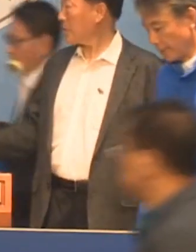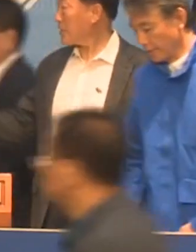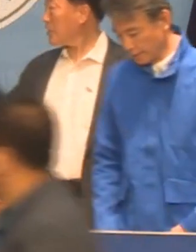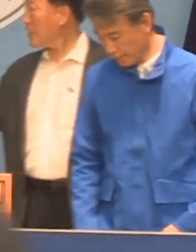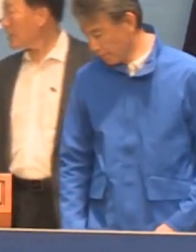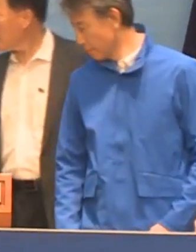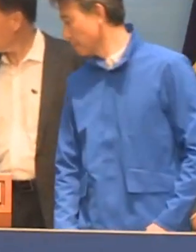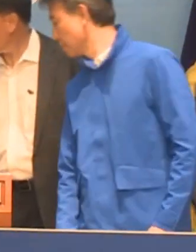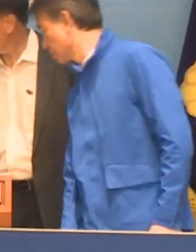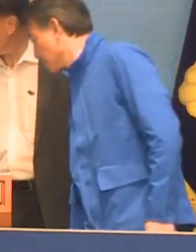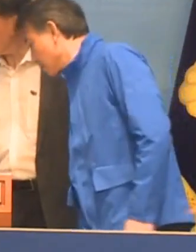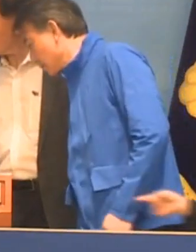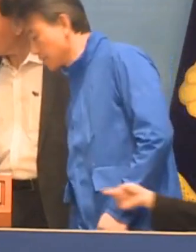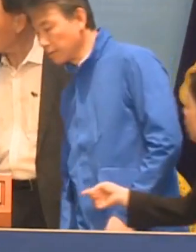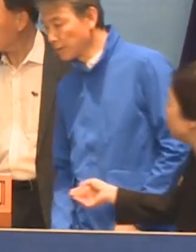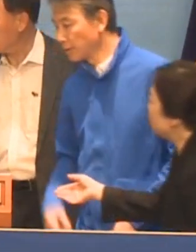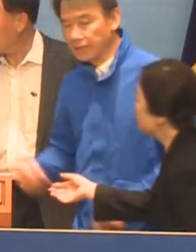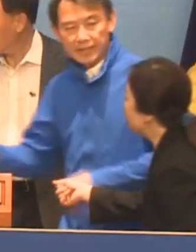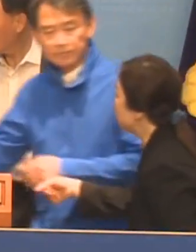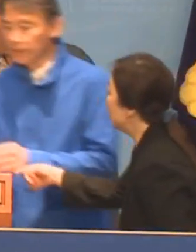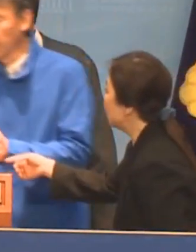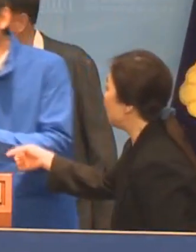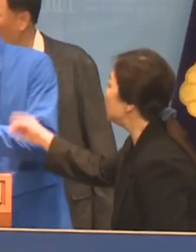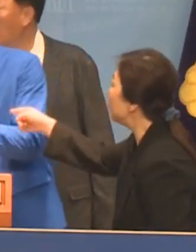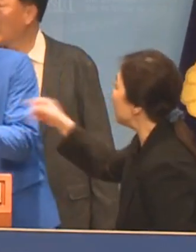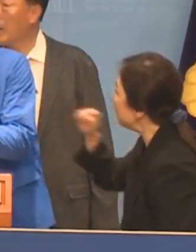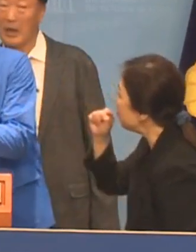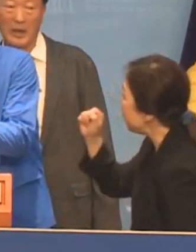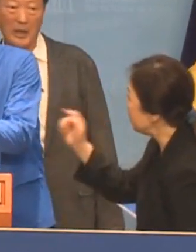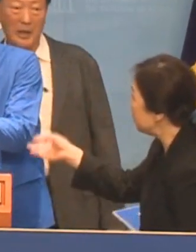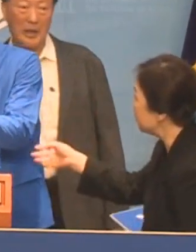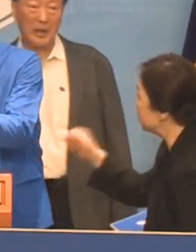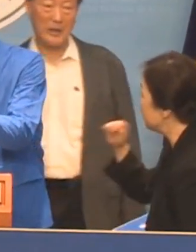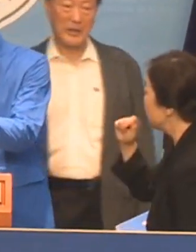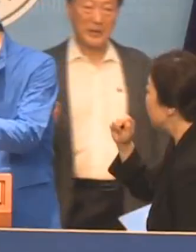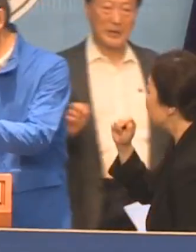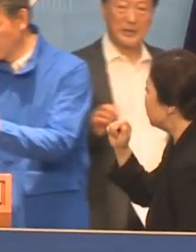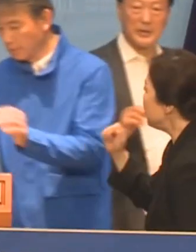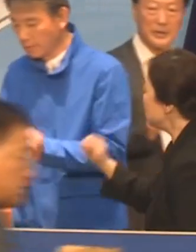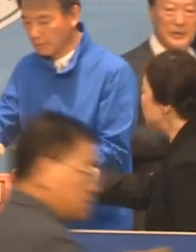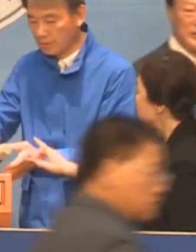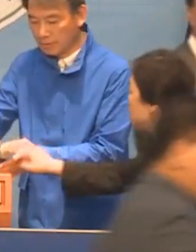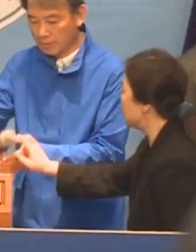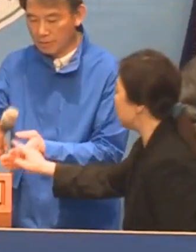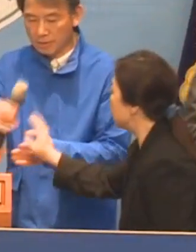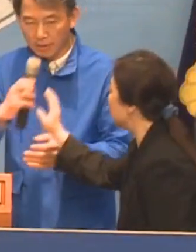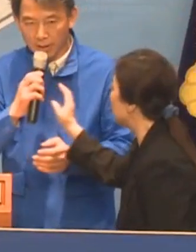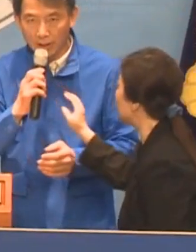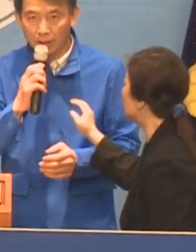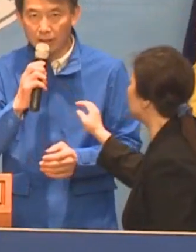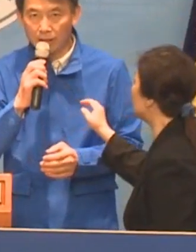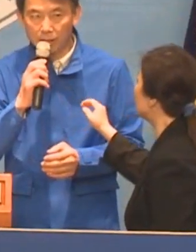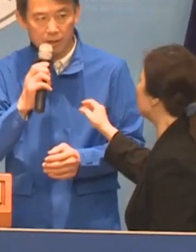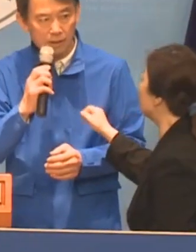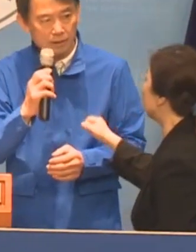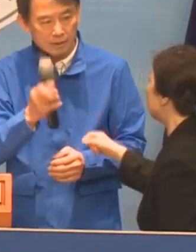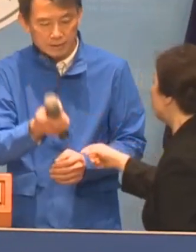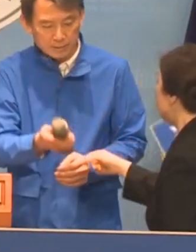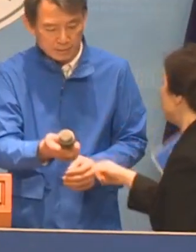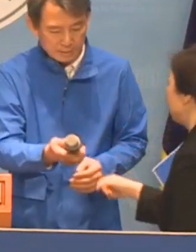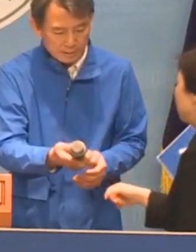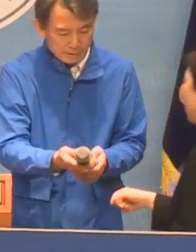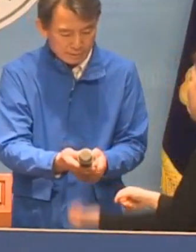성남시세 김영철 소통수를 못 오십니까? 네, 했습니다. 이거 쉽지 않습니다.